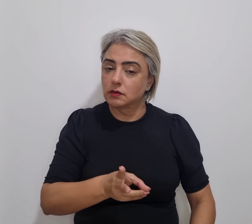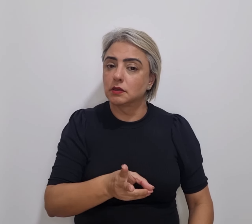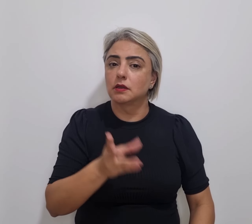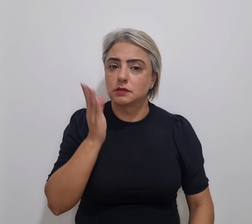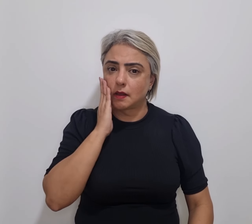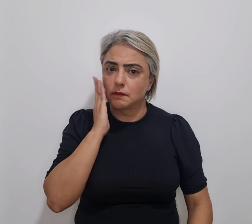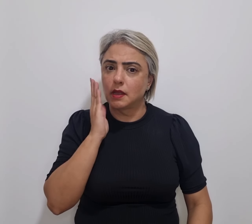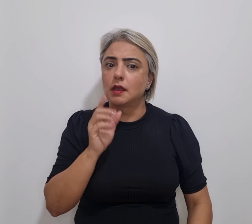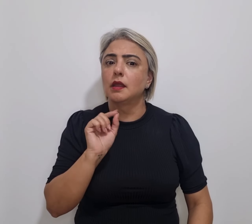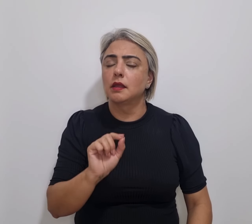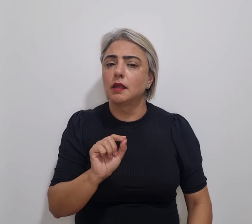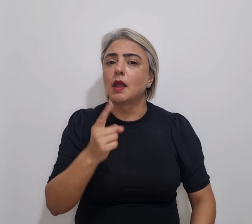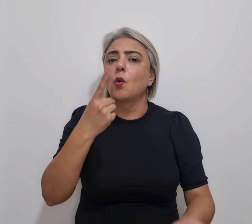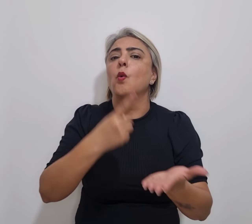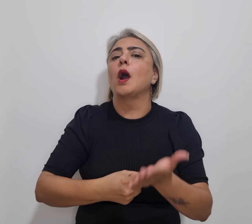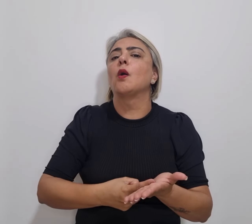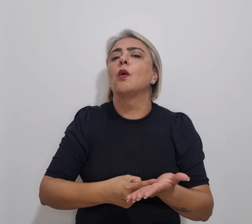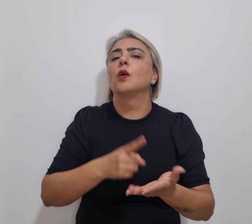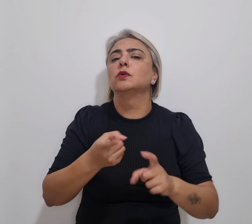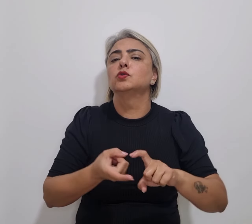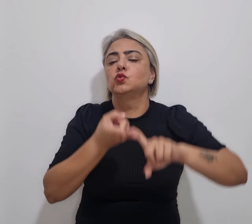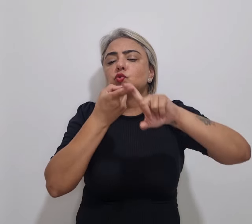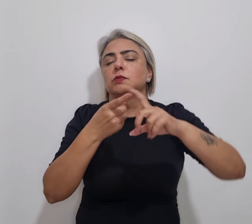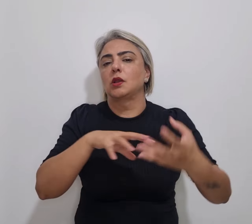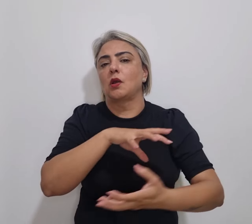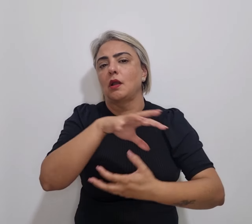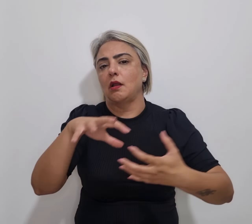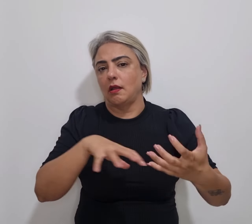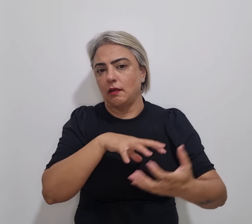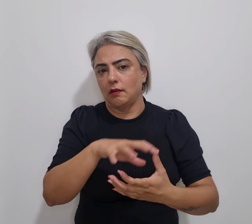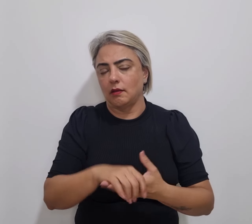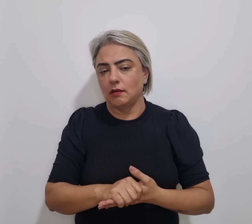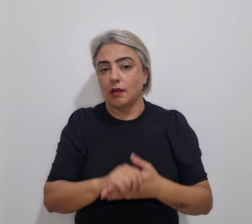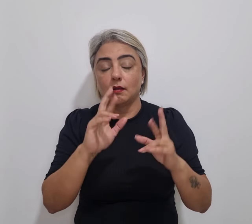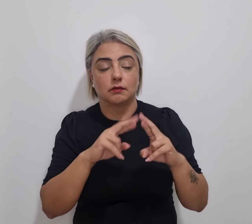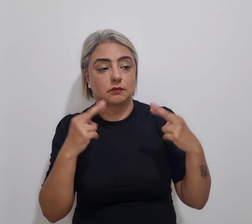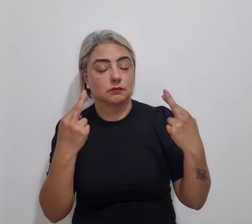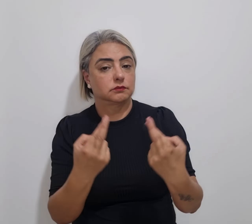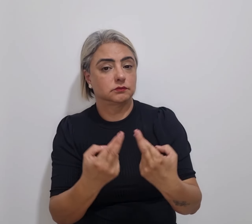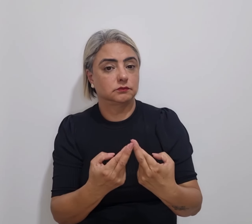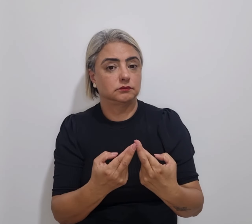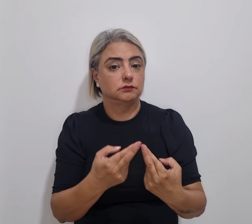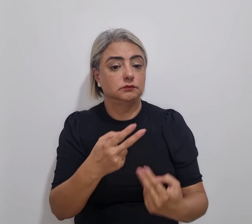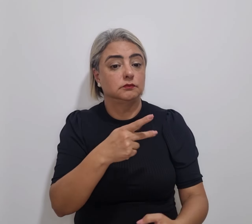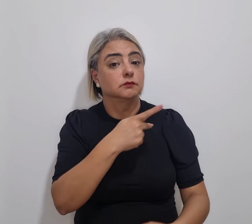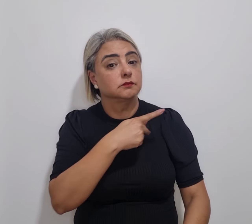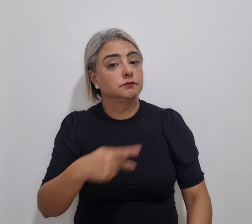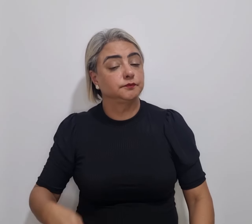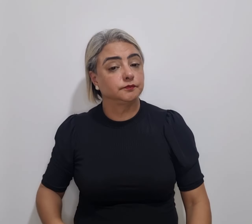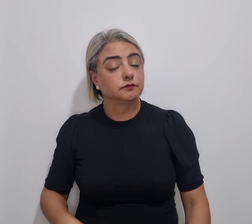também esse acordo que suspendeu a greve. A reunião foi presidida pelo presidente